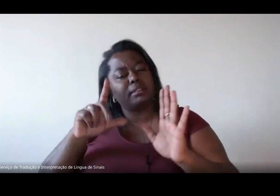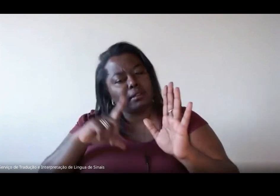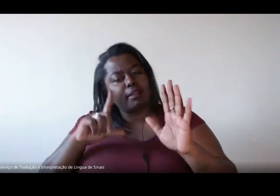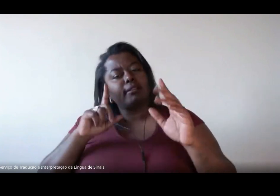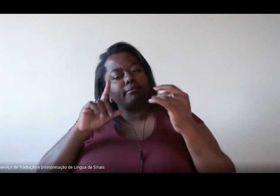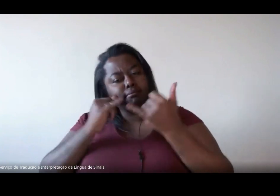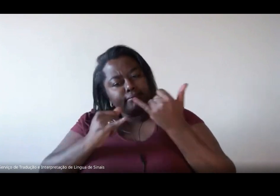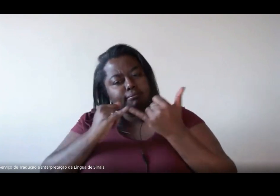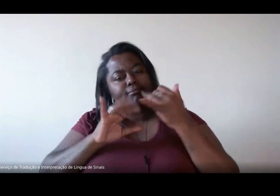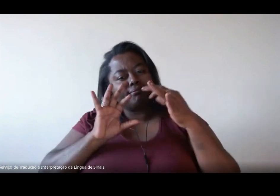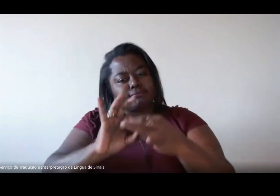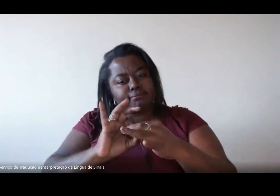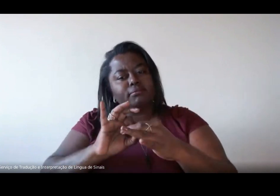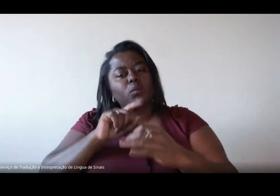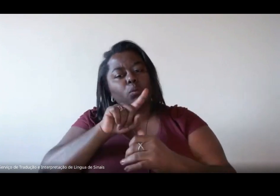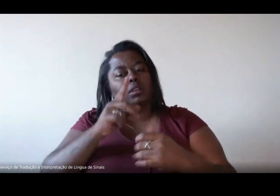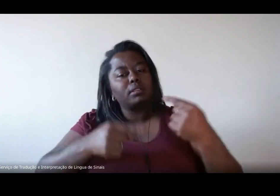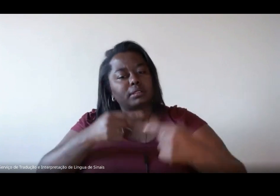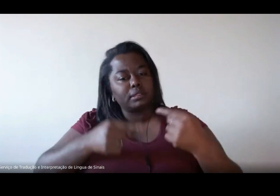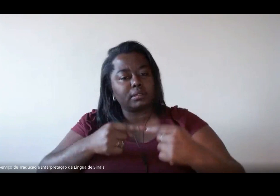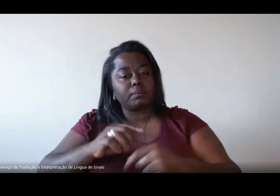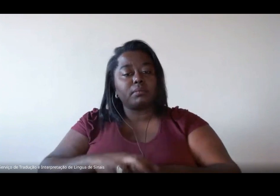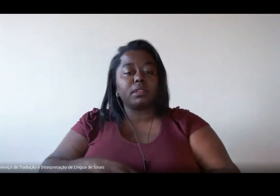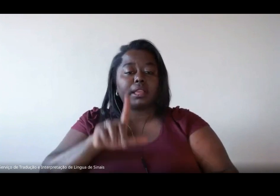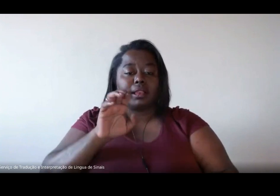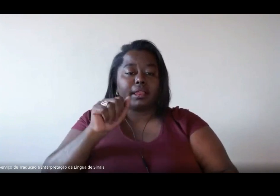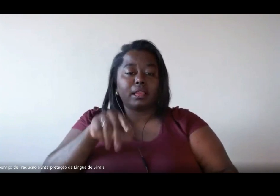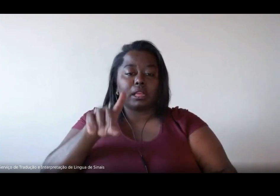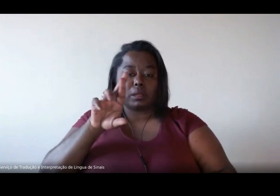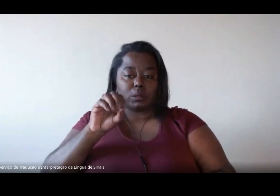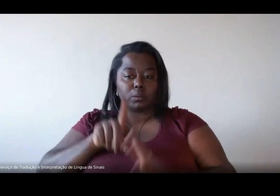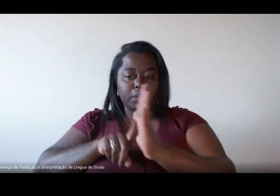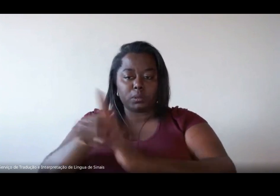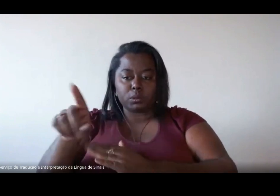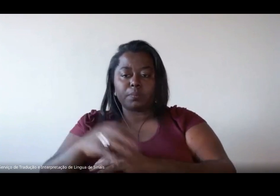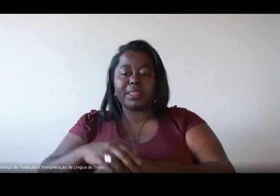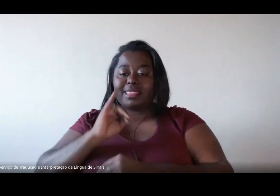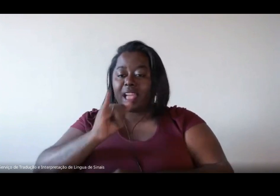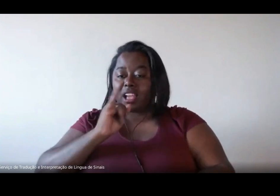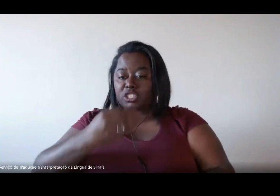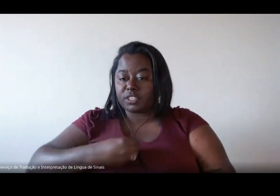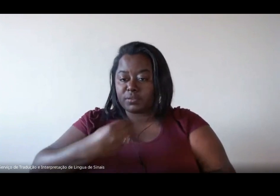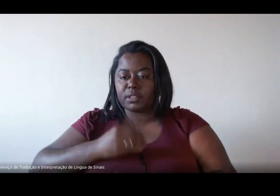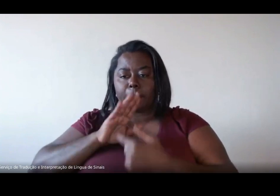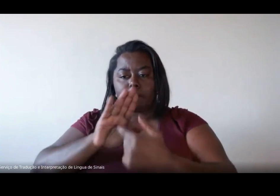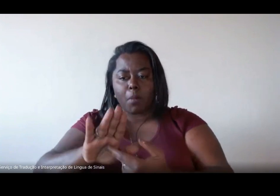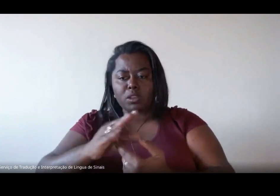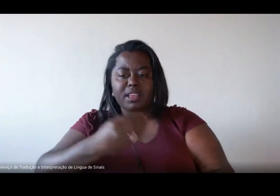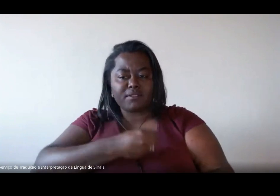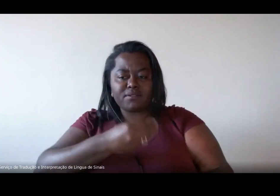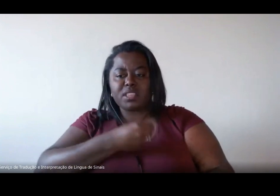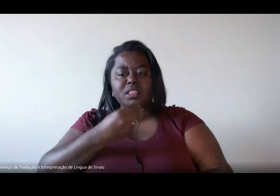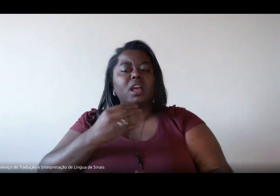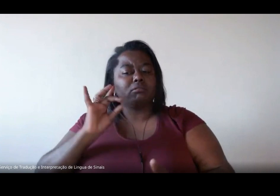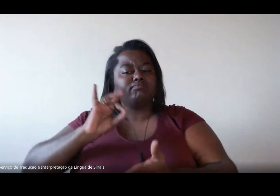relacionada ao que os professores estavam discutindo, que é a pergunta do Leandro. Que é, a narrativa de vida mostra a vida real como ela